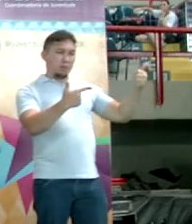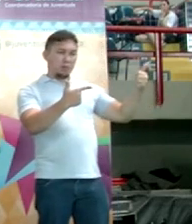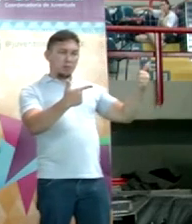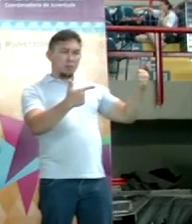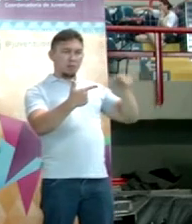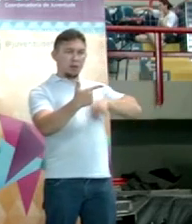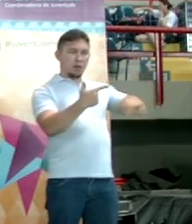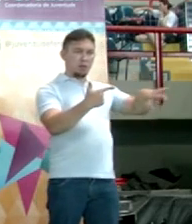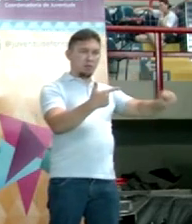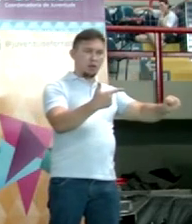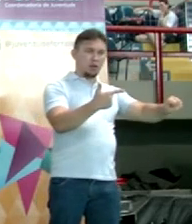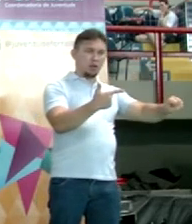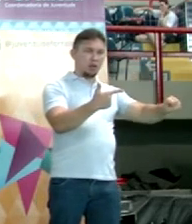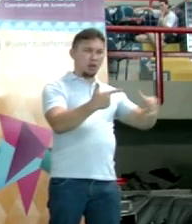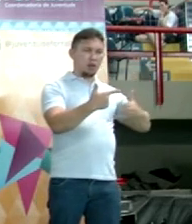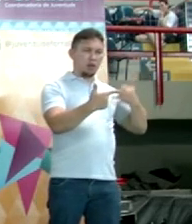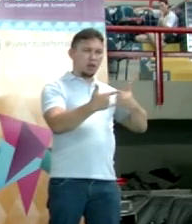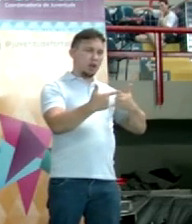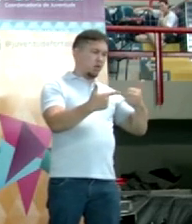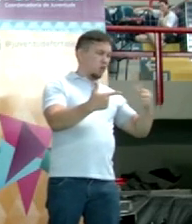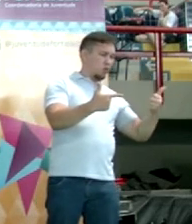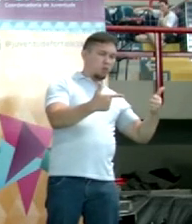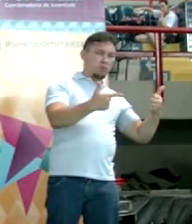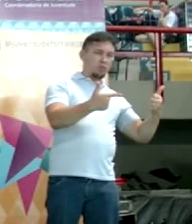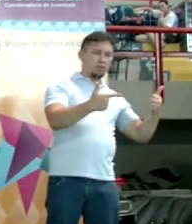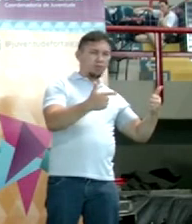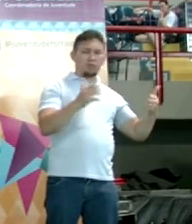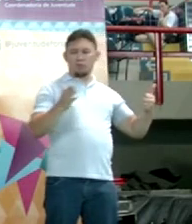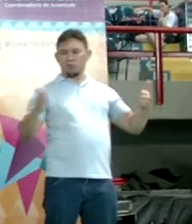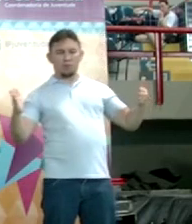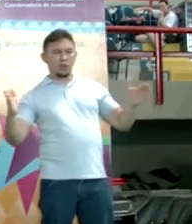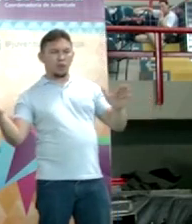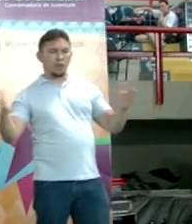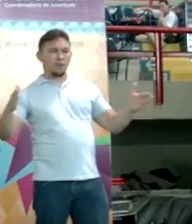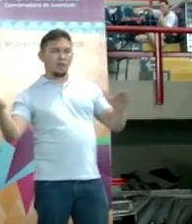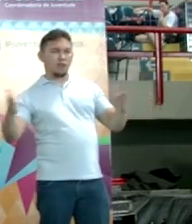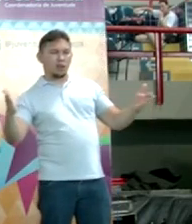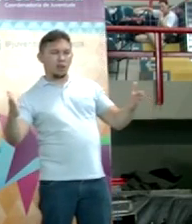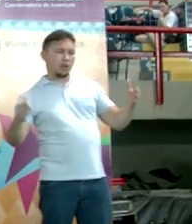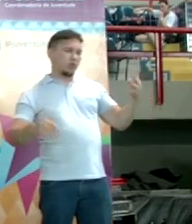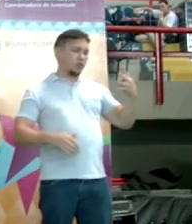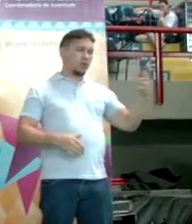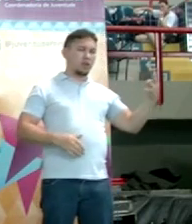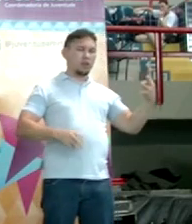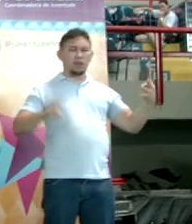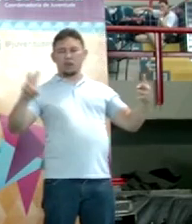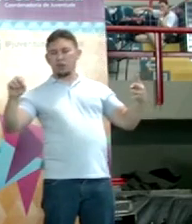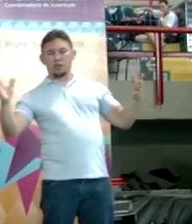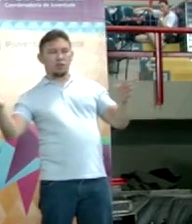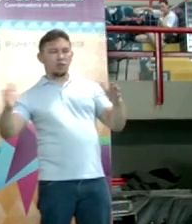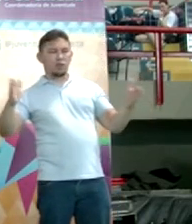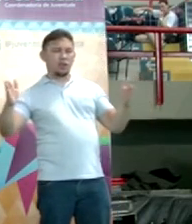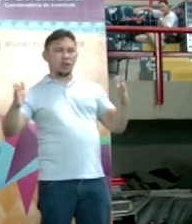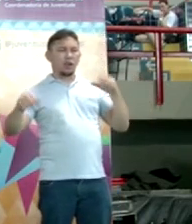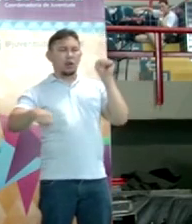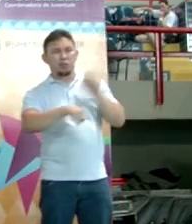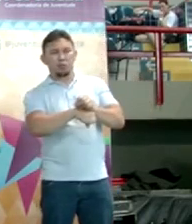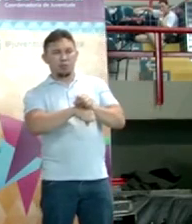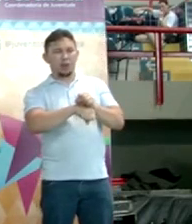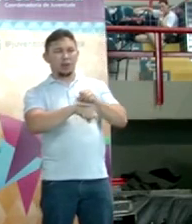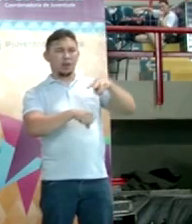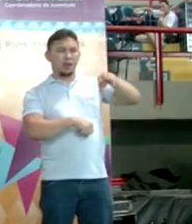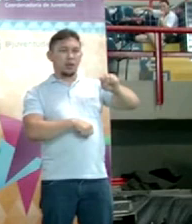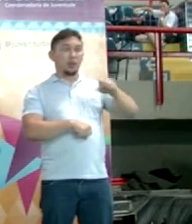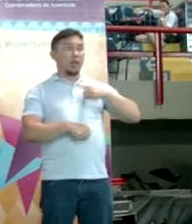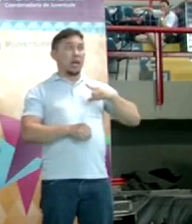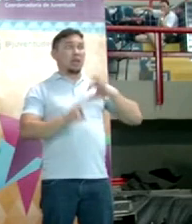aos 33. Então daria o quê? Daria 44 a 54 anos que começaria a faixa da menopausa. Então não existe